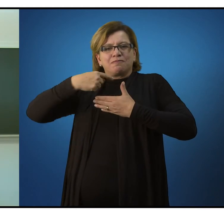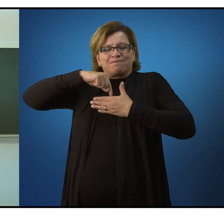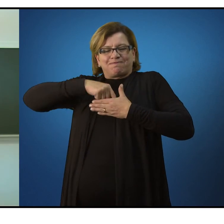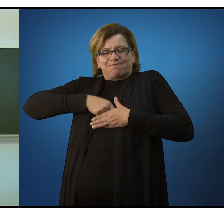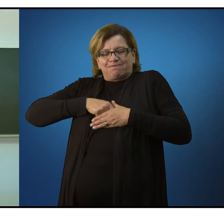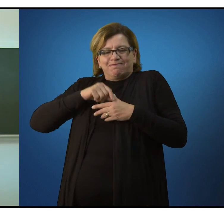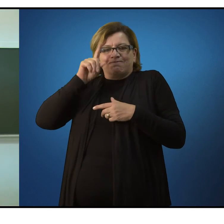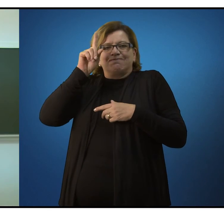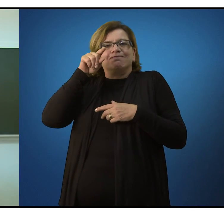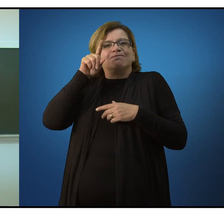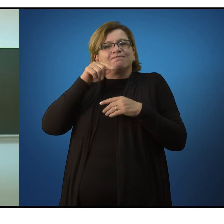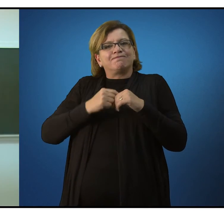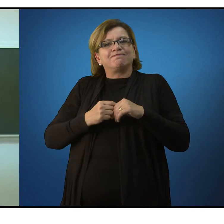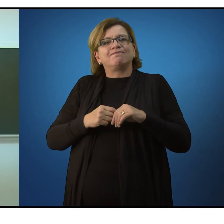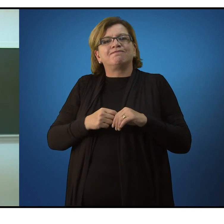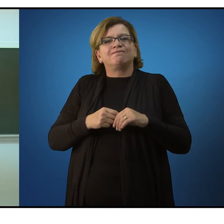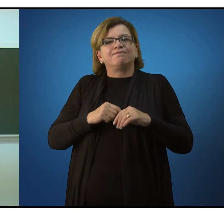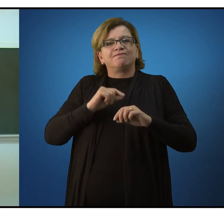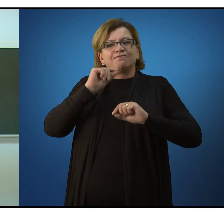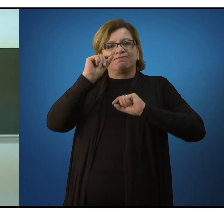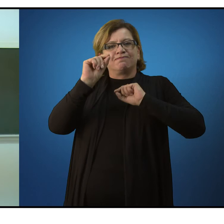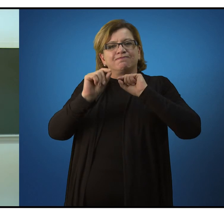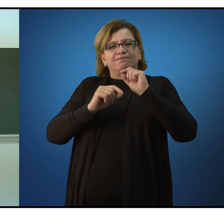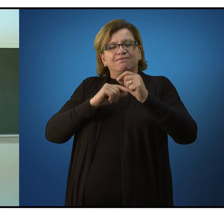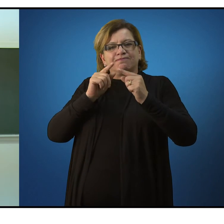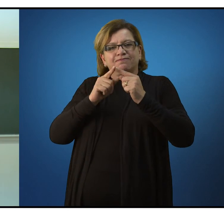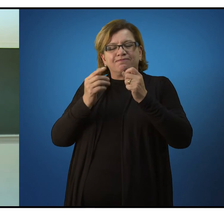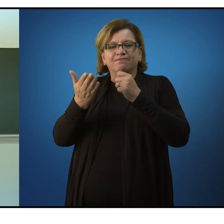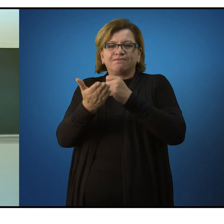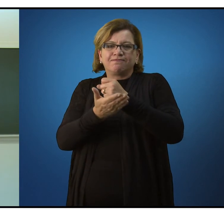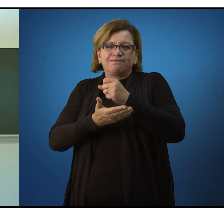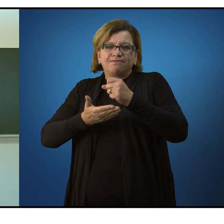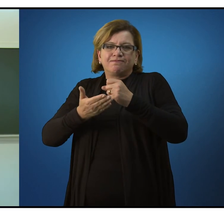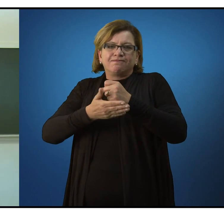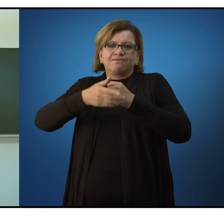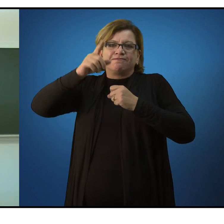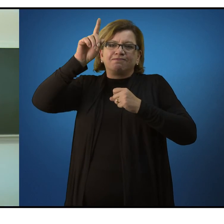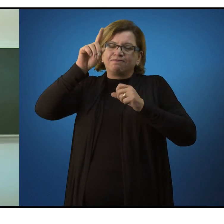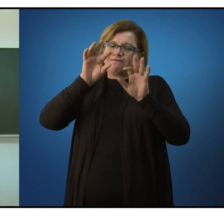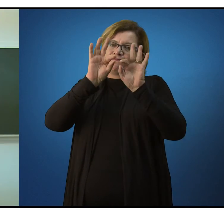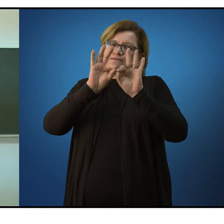Então, como a unidade é bem básica